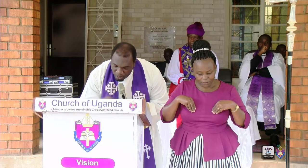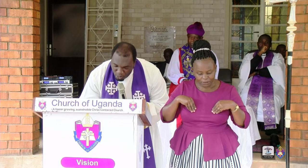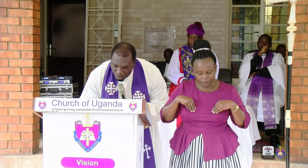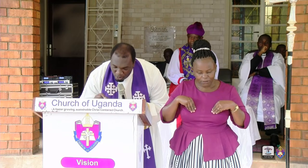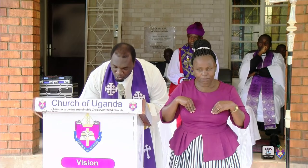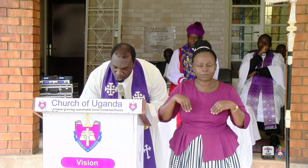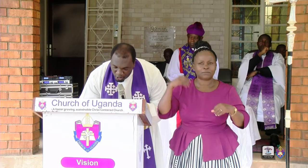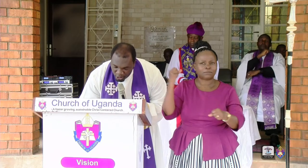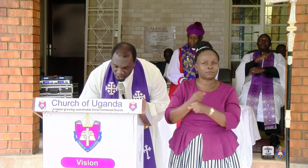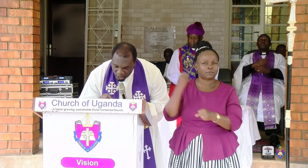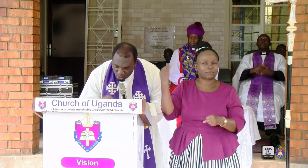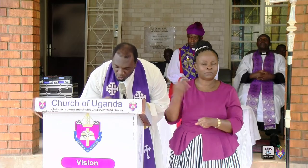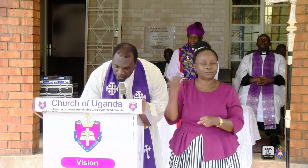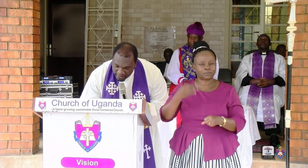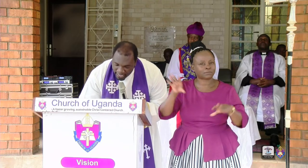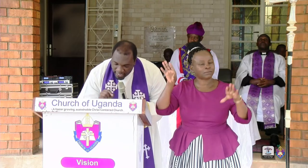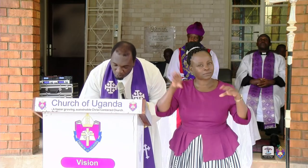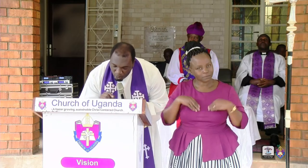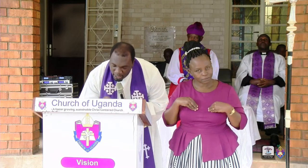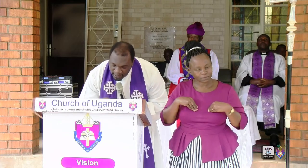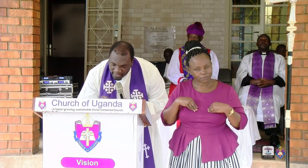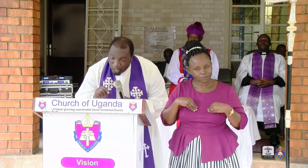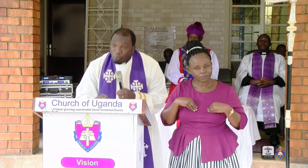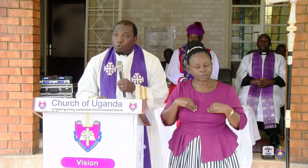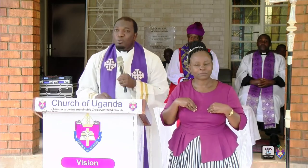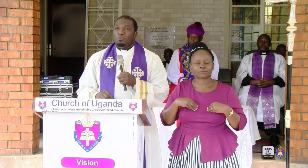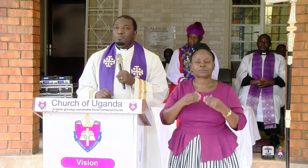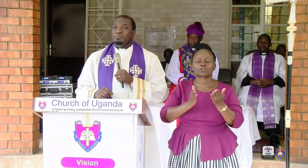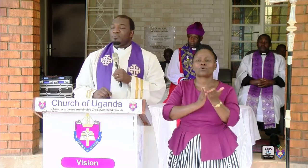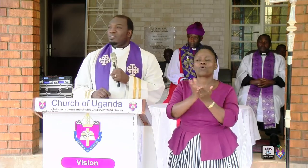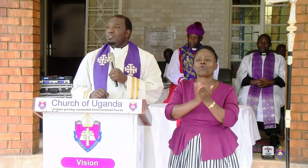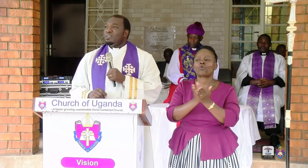okola omulimu gw'omubuulizi gw'enjiri tokkirizanga kuweerezaako.